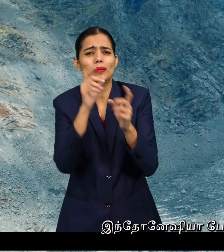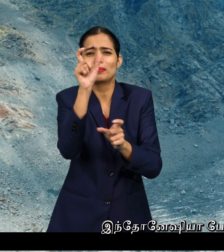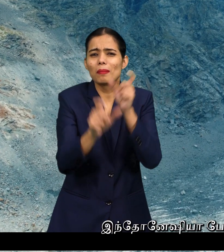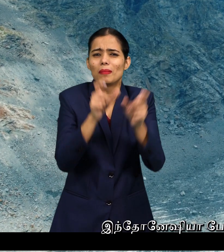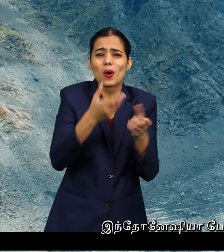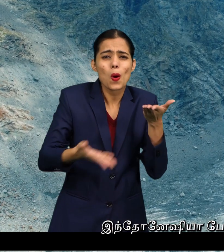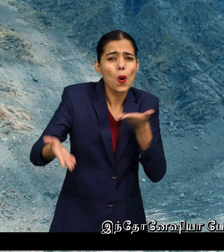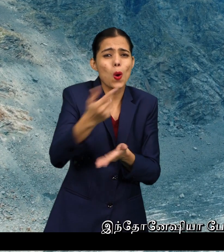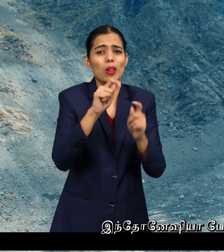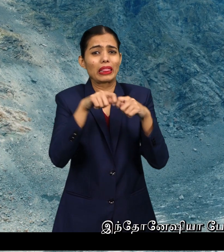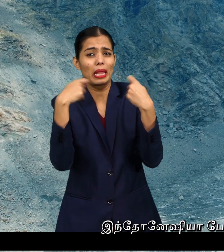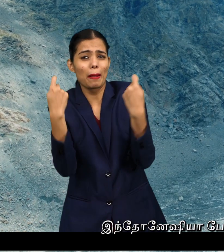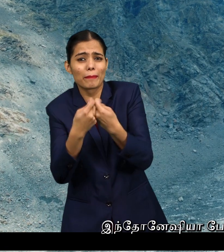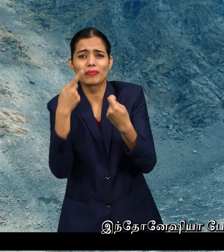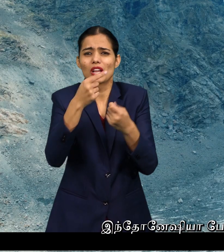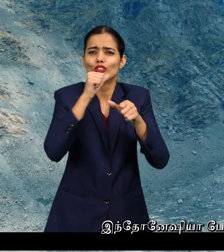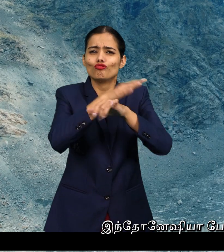மற்றும் இந்தோனேஷியா போன்ற